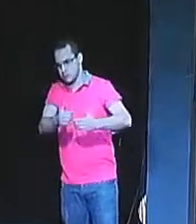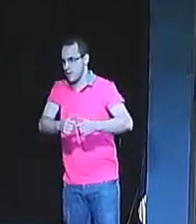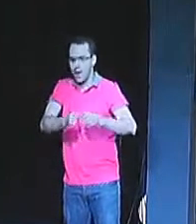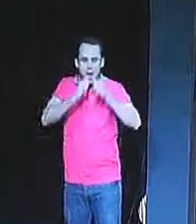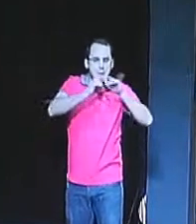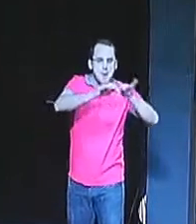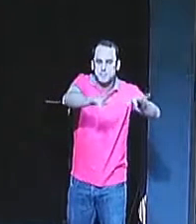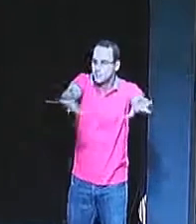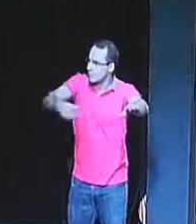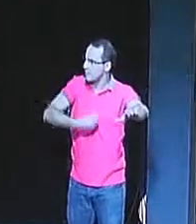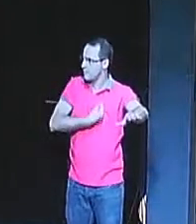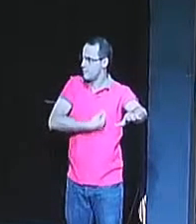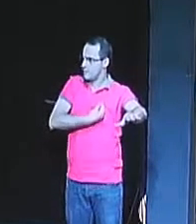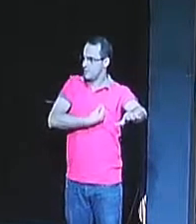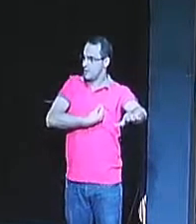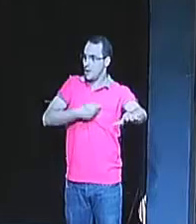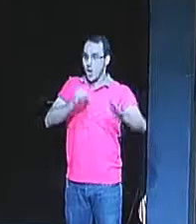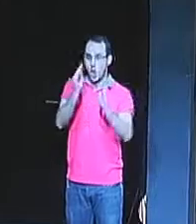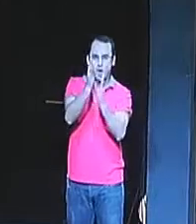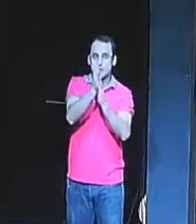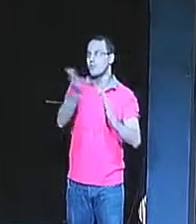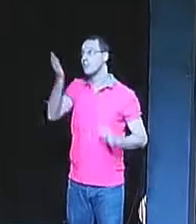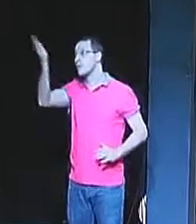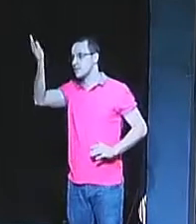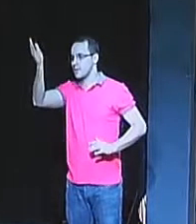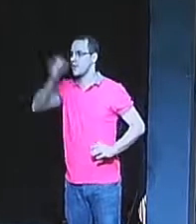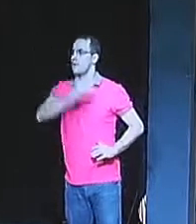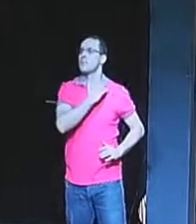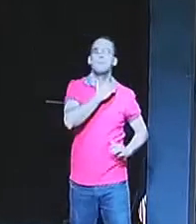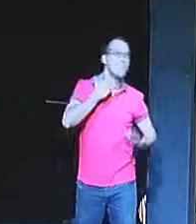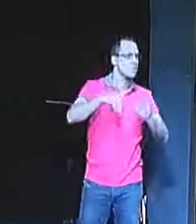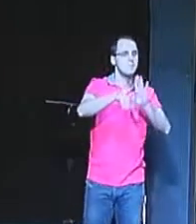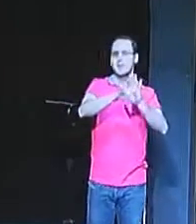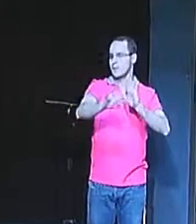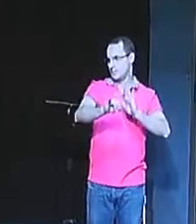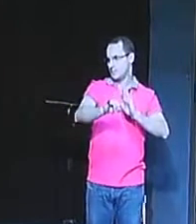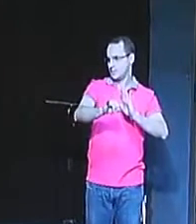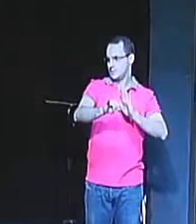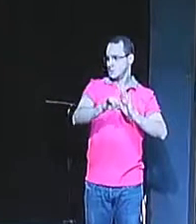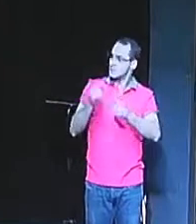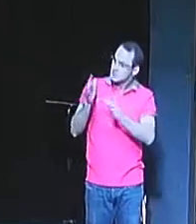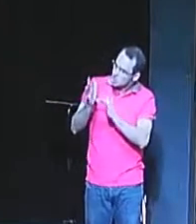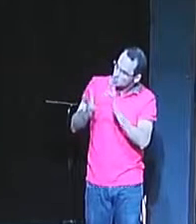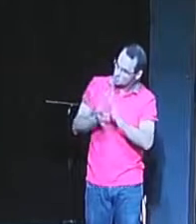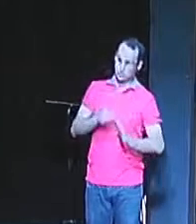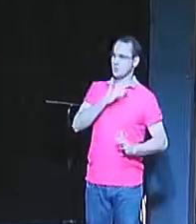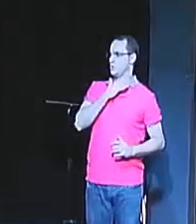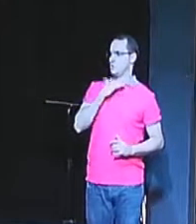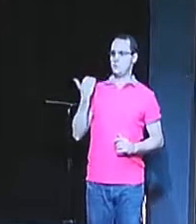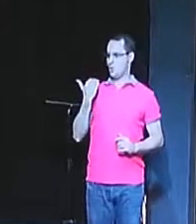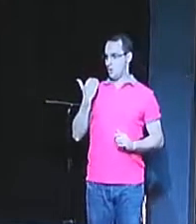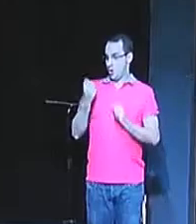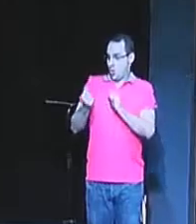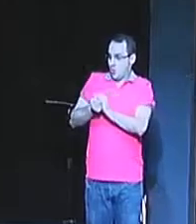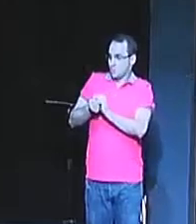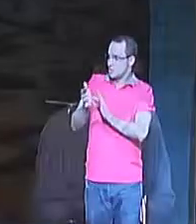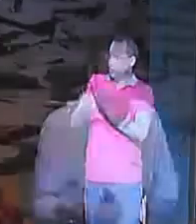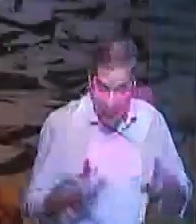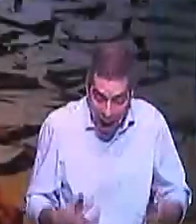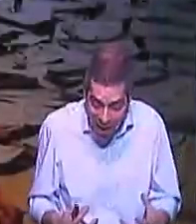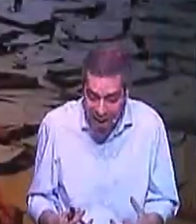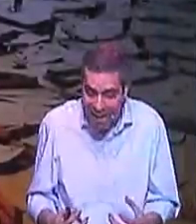deus mortos para lei aqui que morreu com cristo não está mais debaixo da